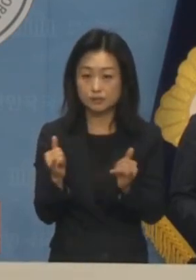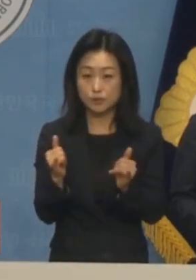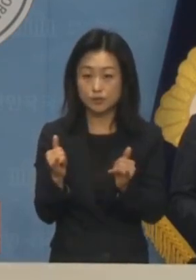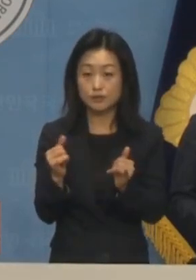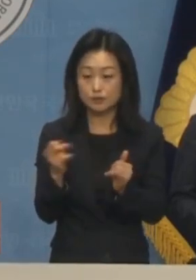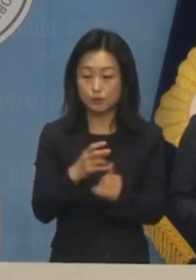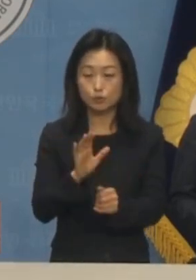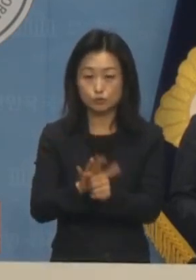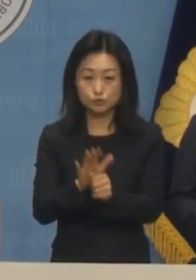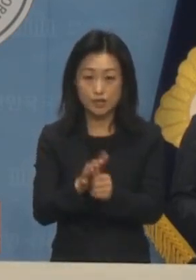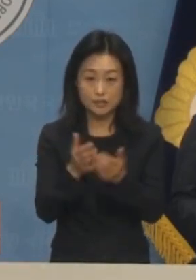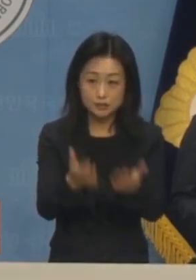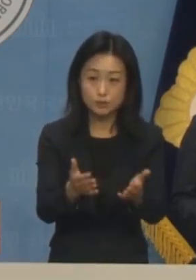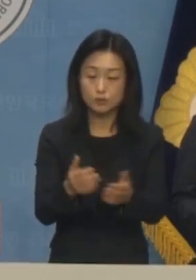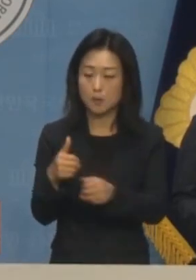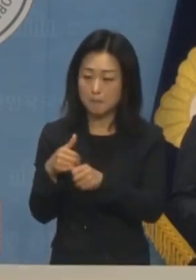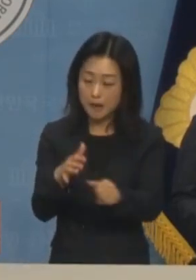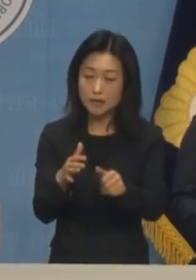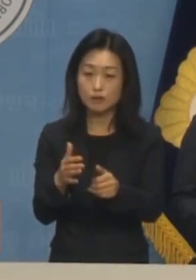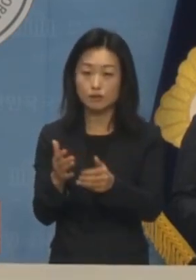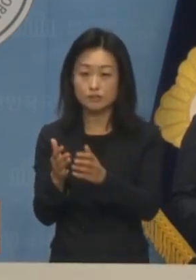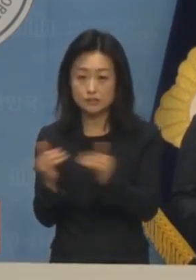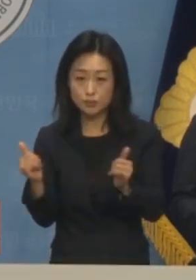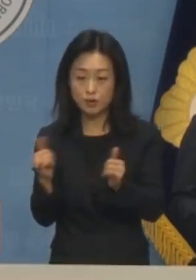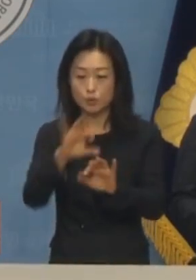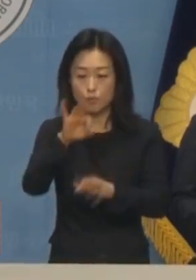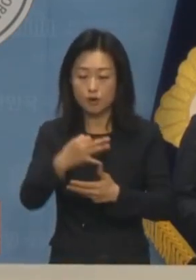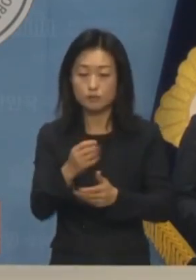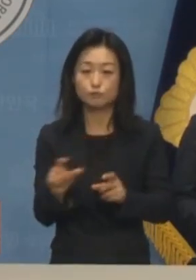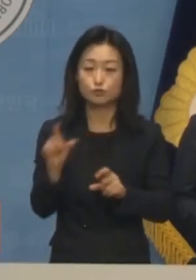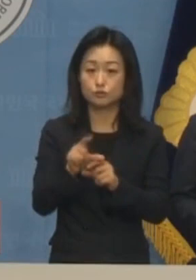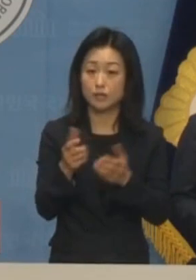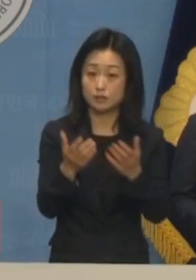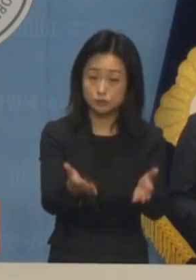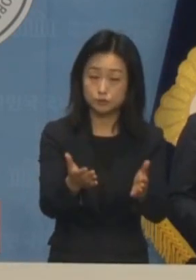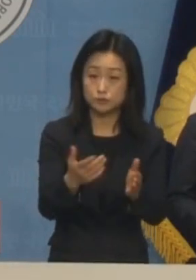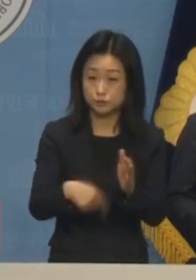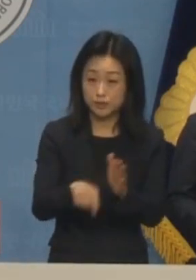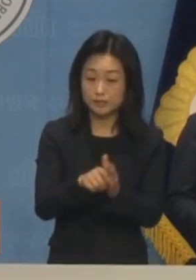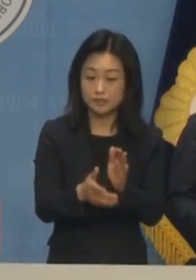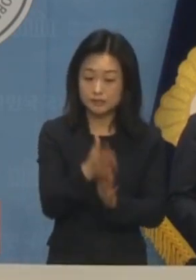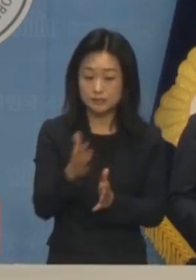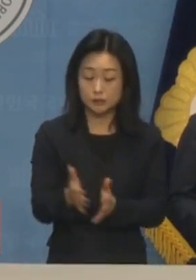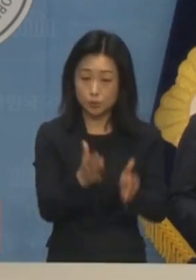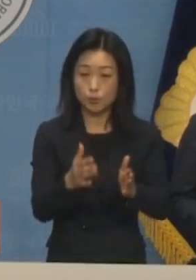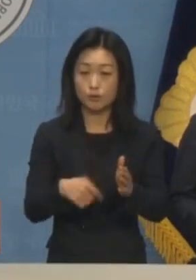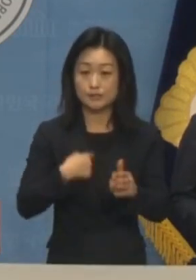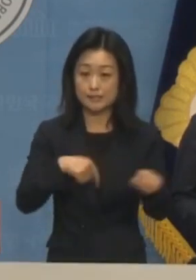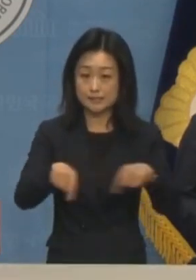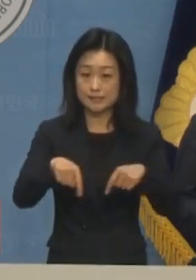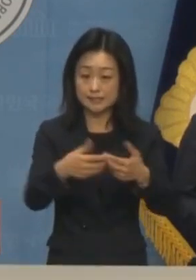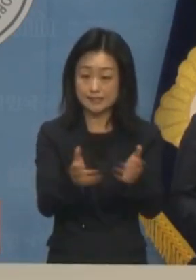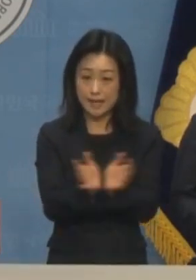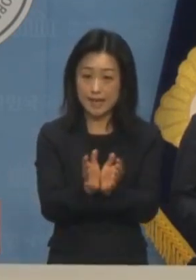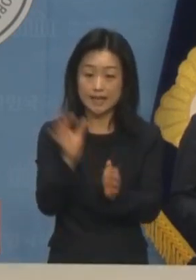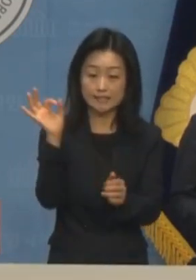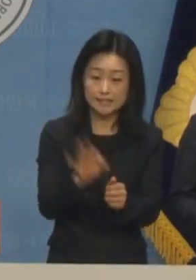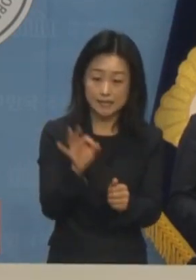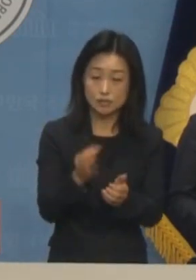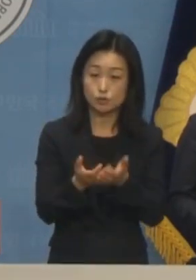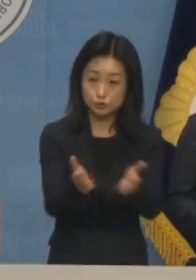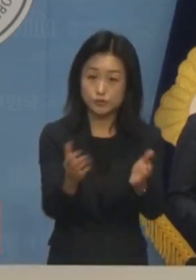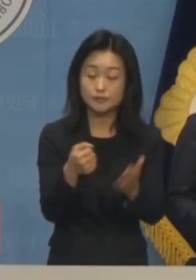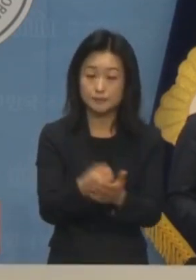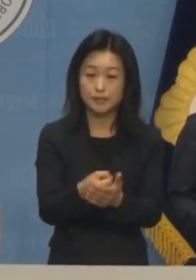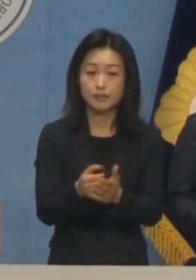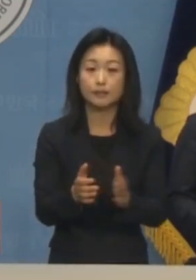보건의료 인력 파견 지원 등 안정적인 운영을 위해 시, 도, 광역자치단체에 재정 지원이 되도록